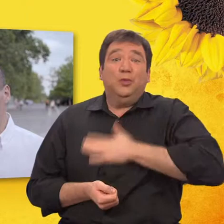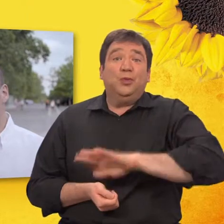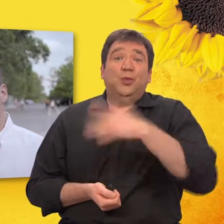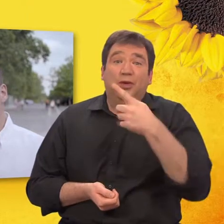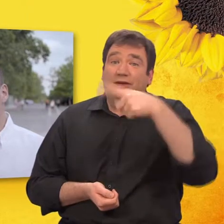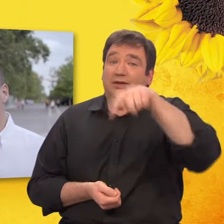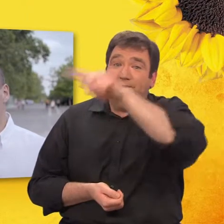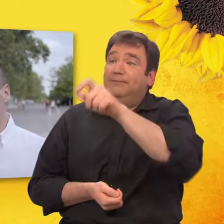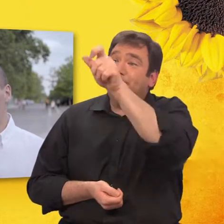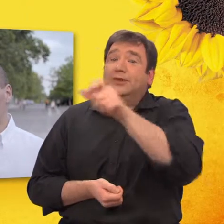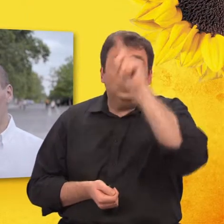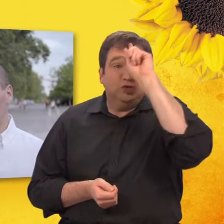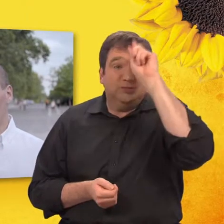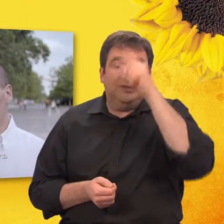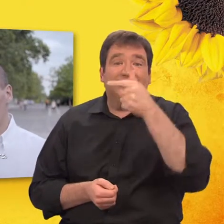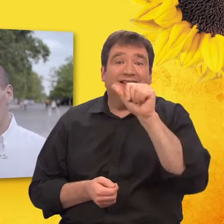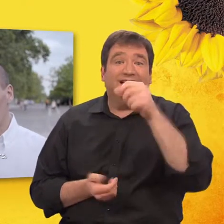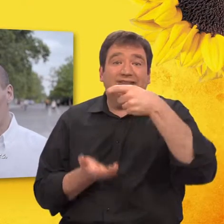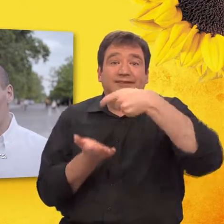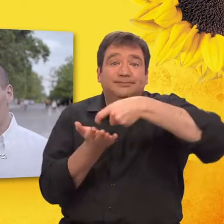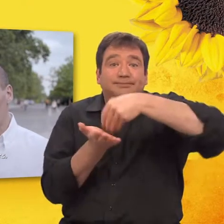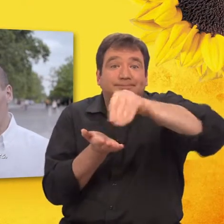τα λογιστικά βιβλία των τραπεζών τους